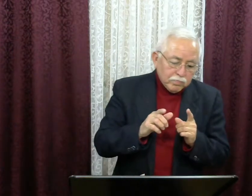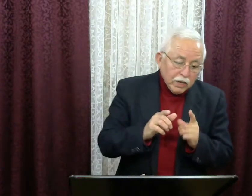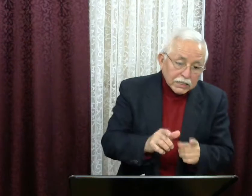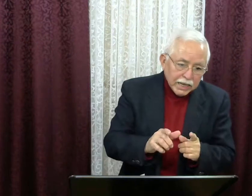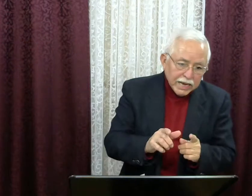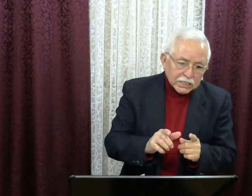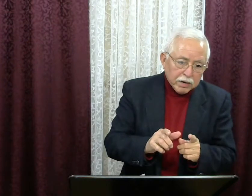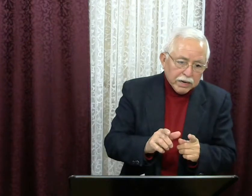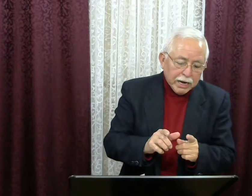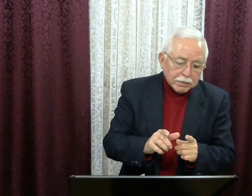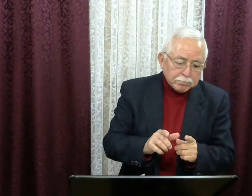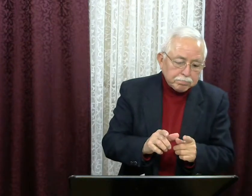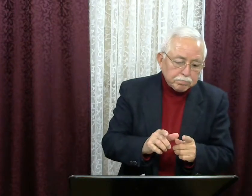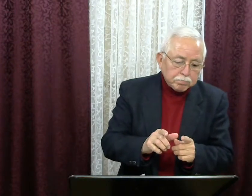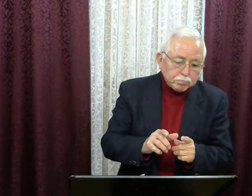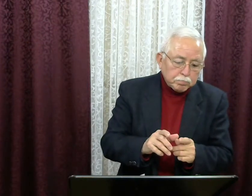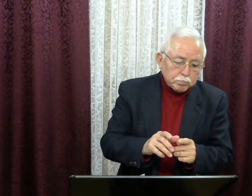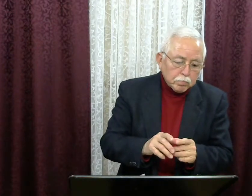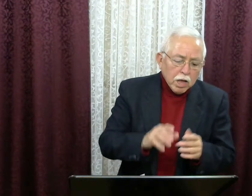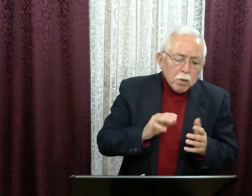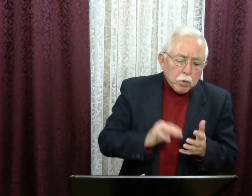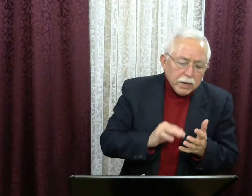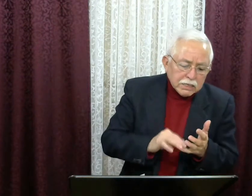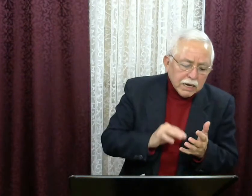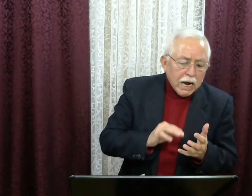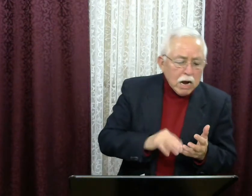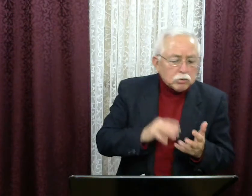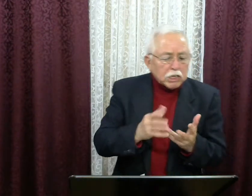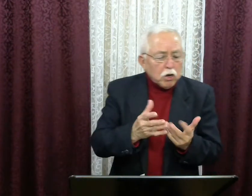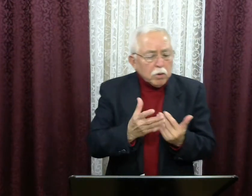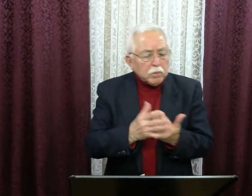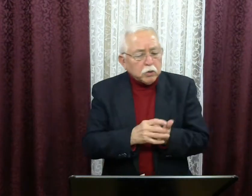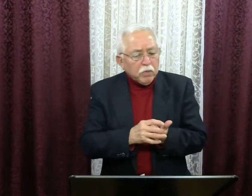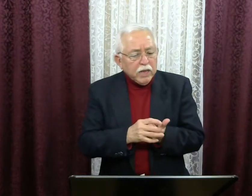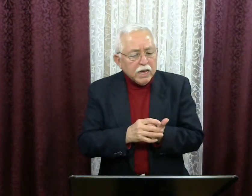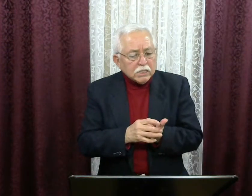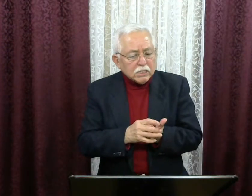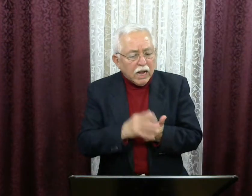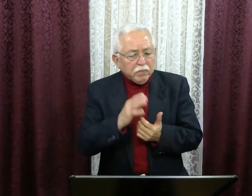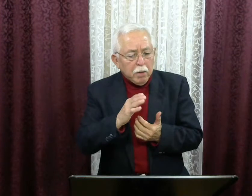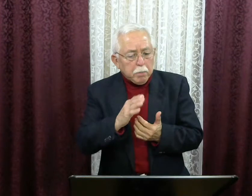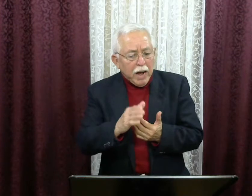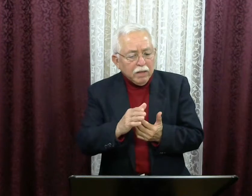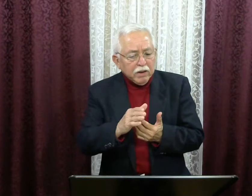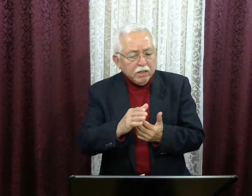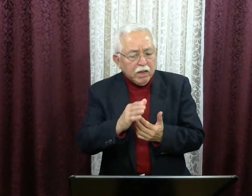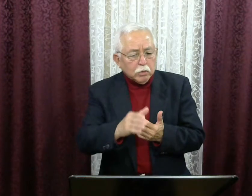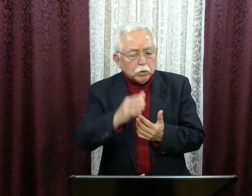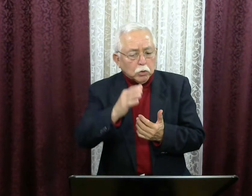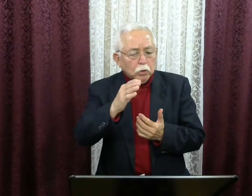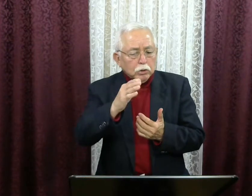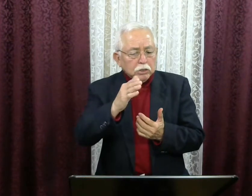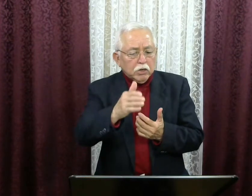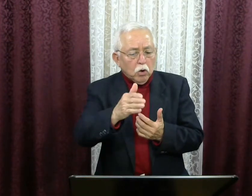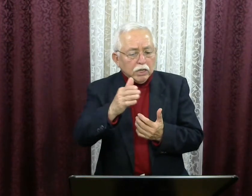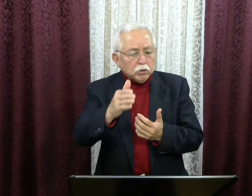Dice de esta manera: por esta causa doblo mis rodillas ante el Padre de nuestro Señor